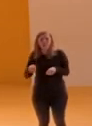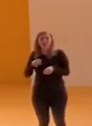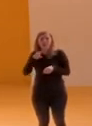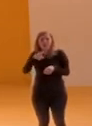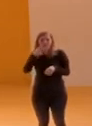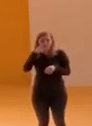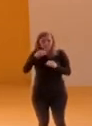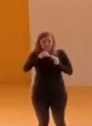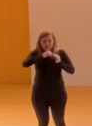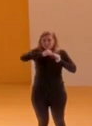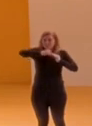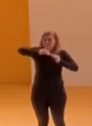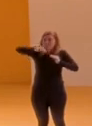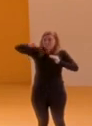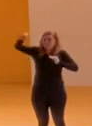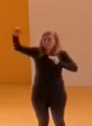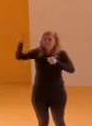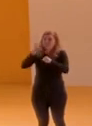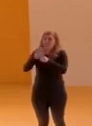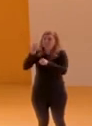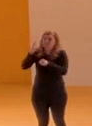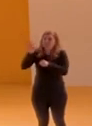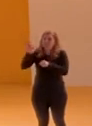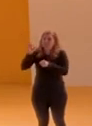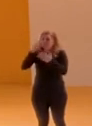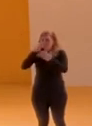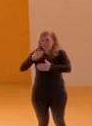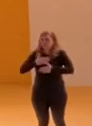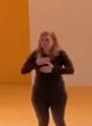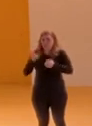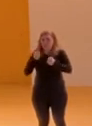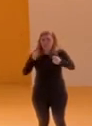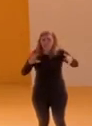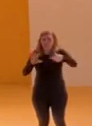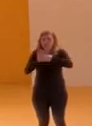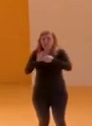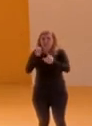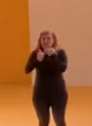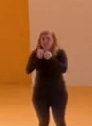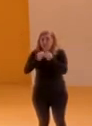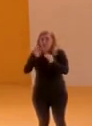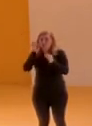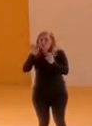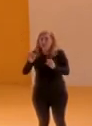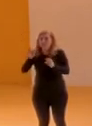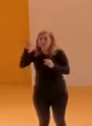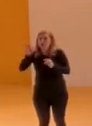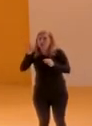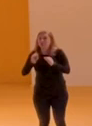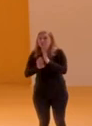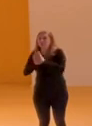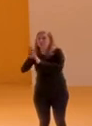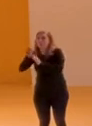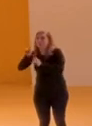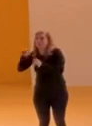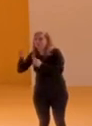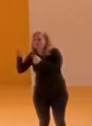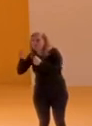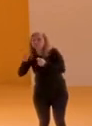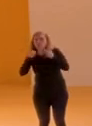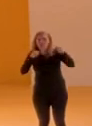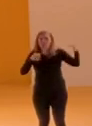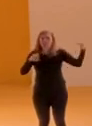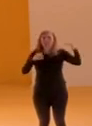ta linia 45 stopni pokazuje jasno nam zależność że jak mamy odpowiednio procentowy wzrosty w podaży pieniądza to pojawiały się wzrosty inflacji